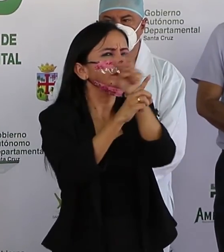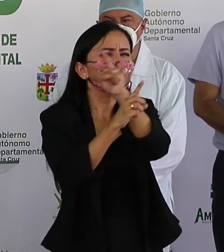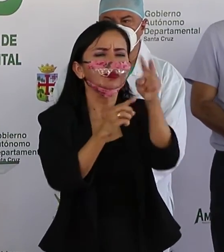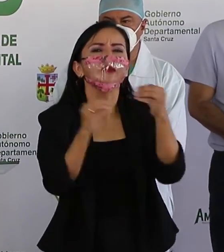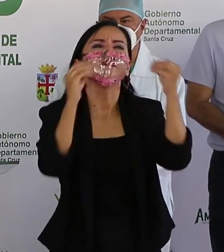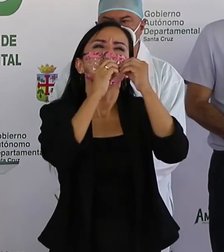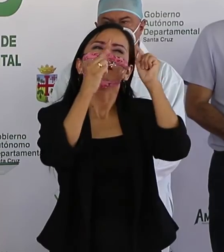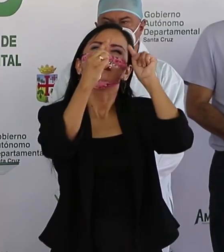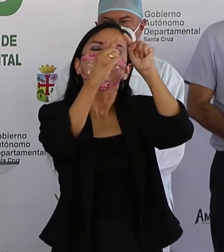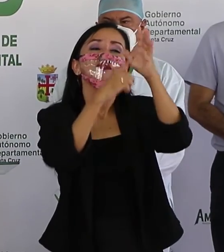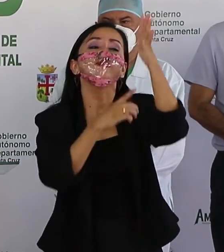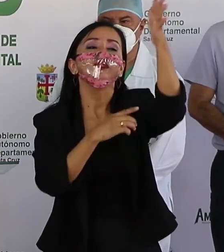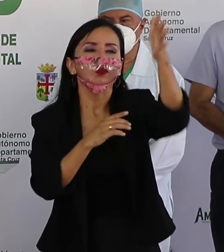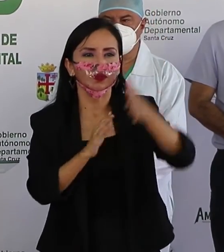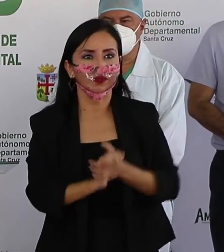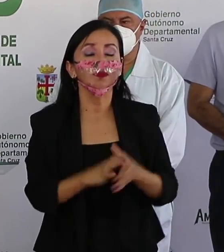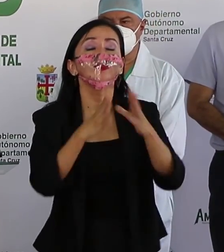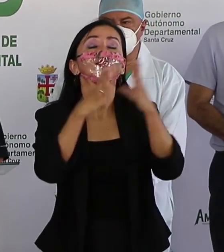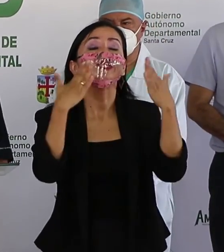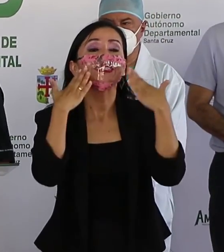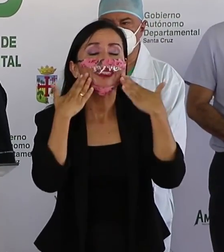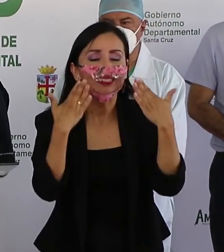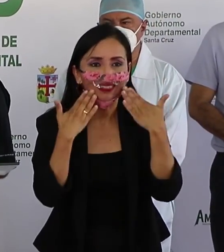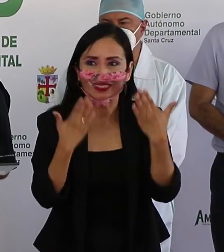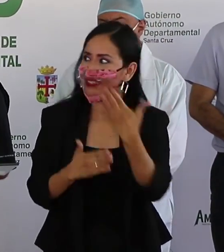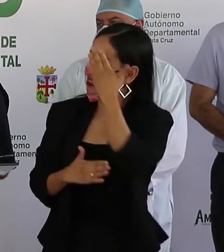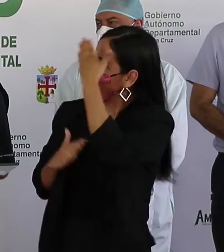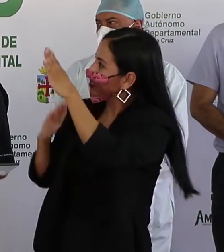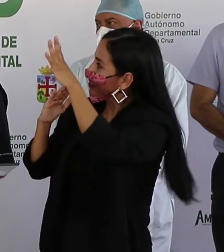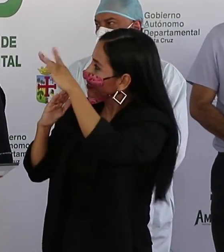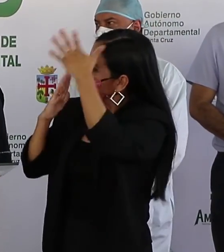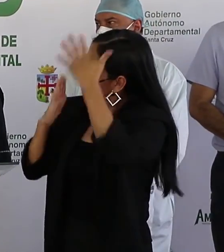más optimismo el futuro. Muchísimas gracias, señor